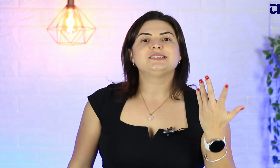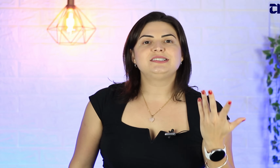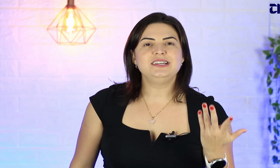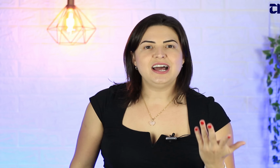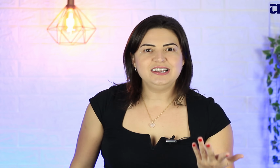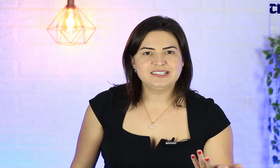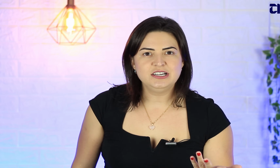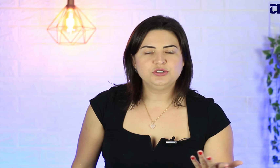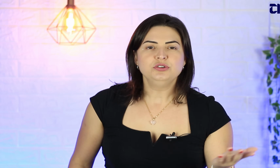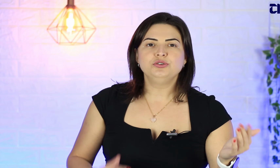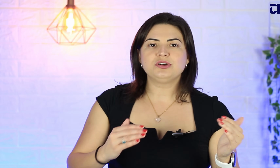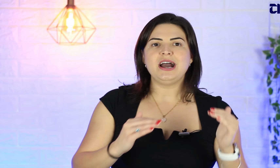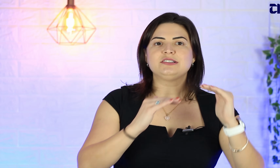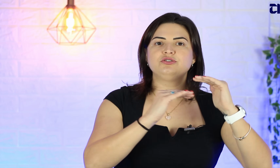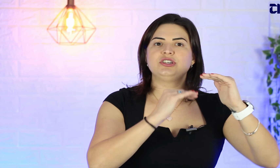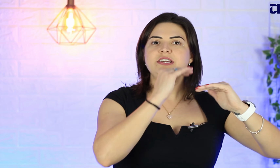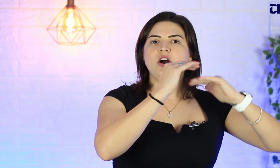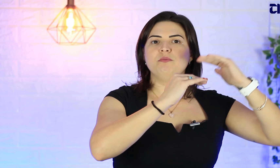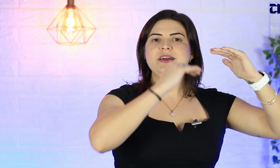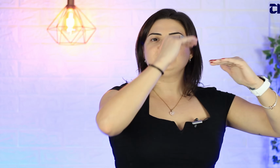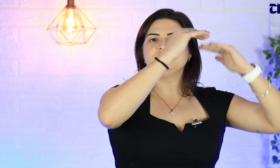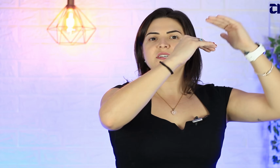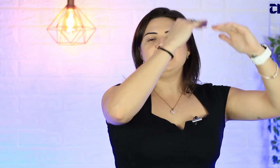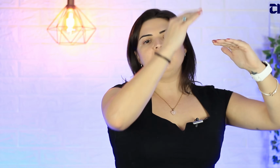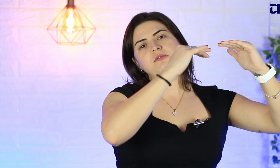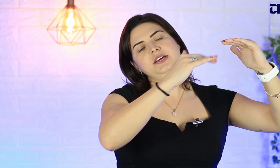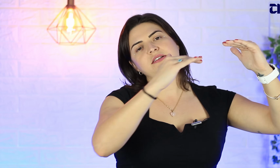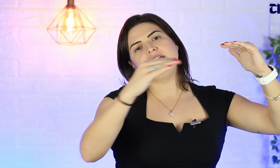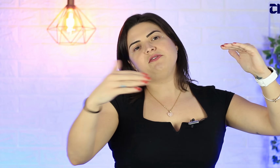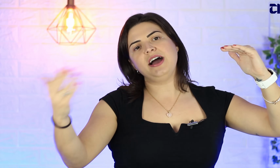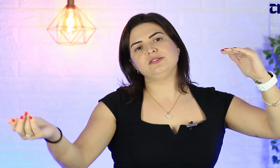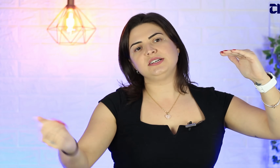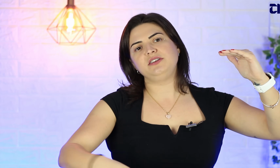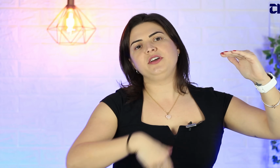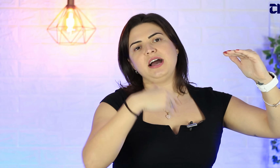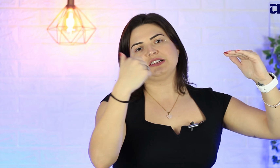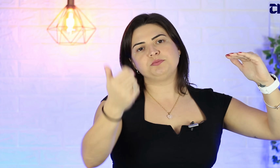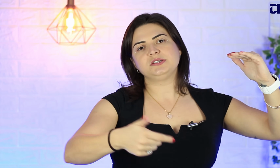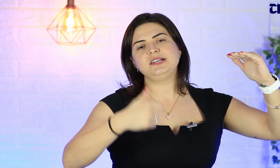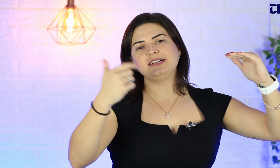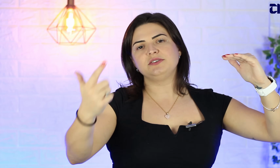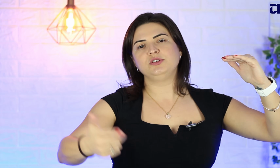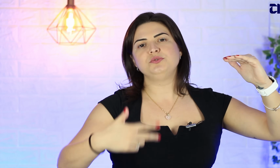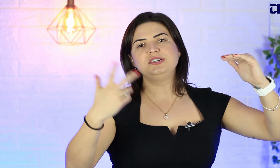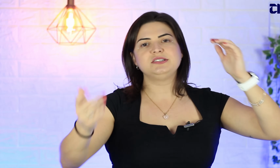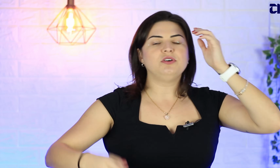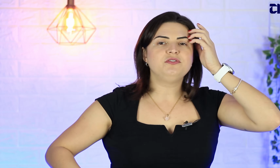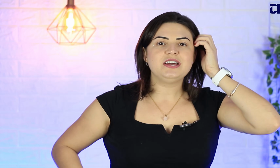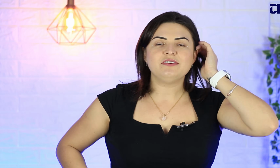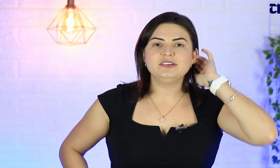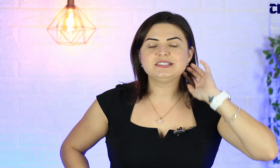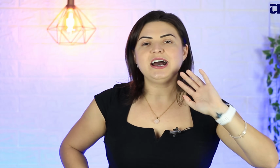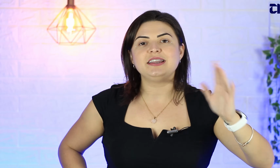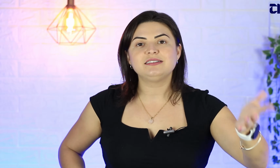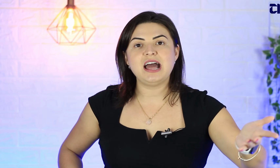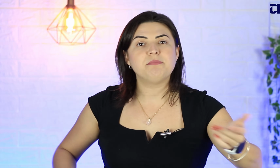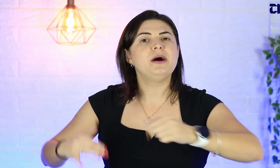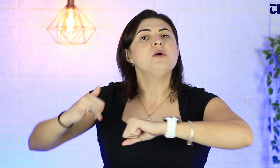sinalizando, no caso de que é o mesmo sinal e que tem vários significados. Processo. Evoluir. Desenvolver. Avançar. Etapa.